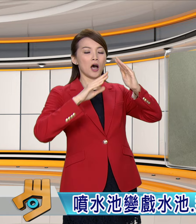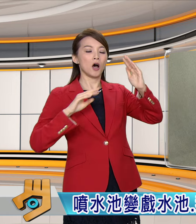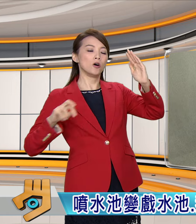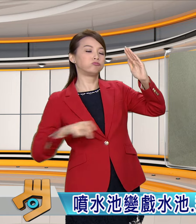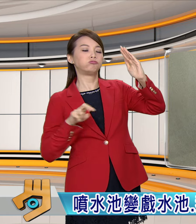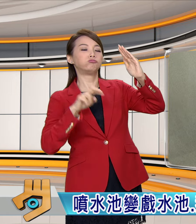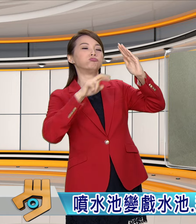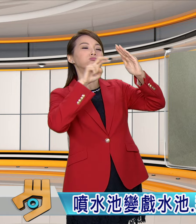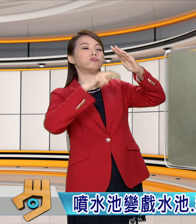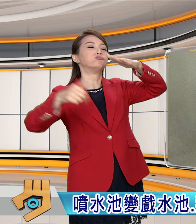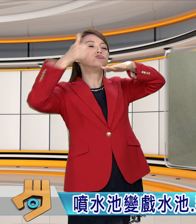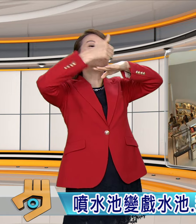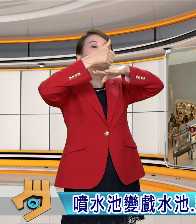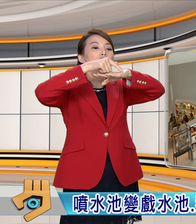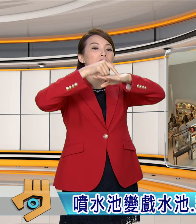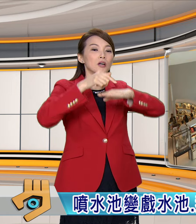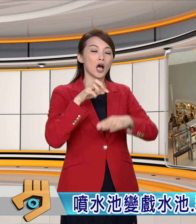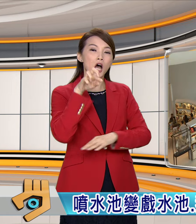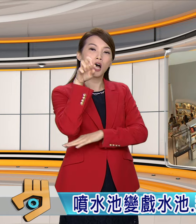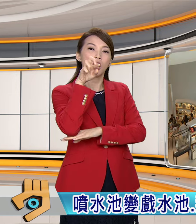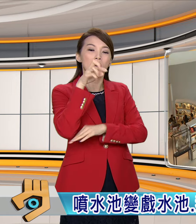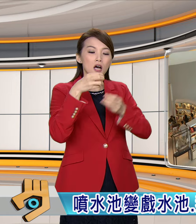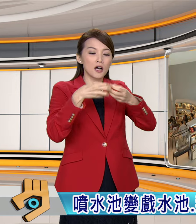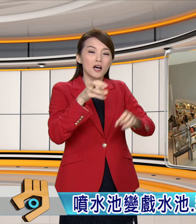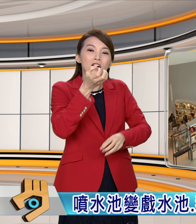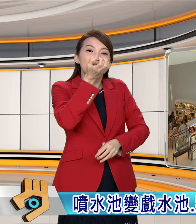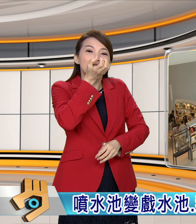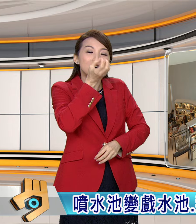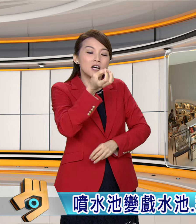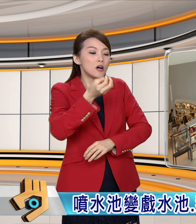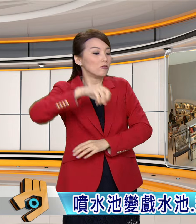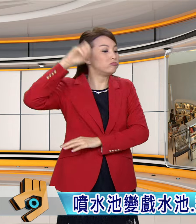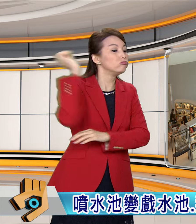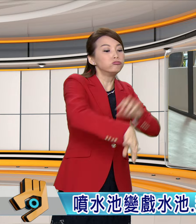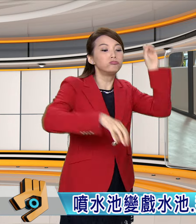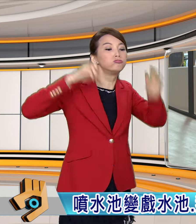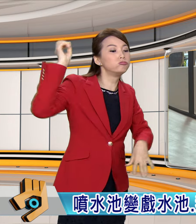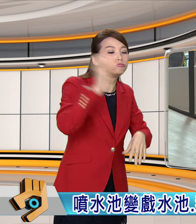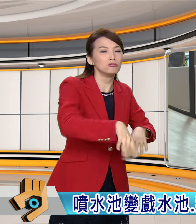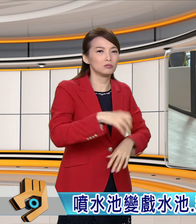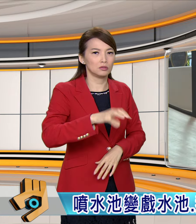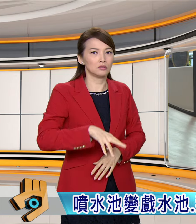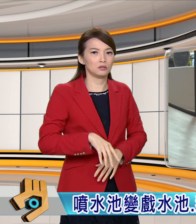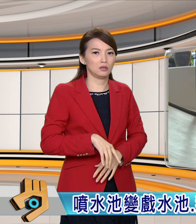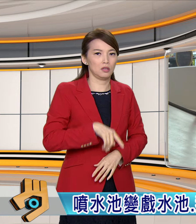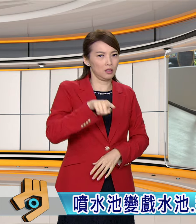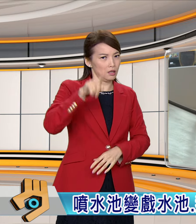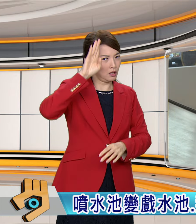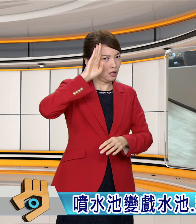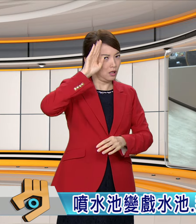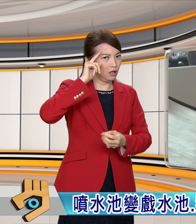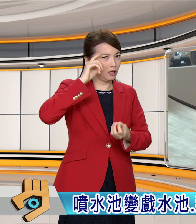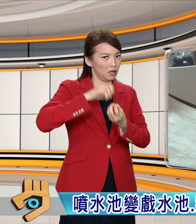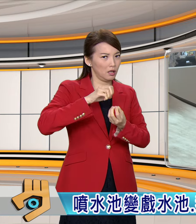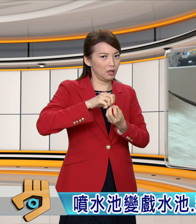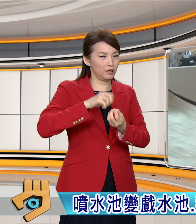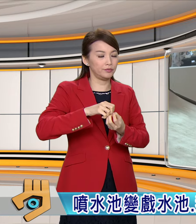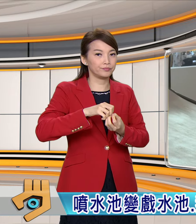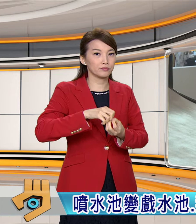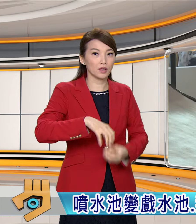石往楼下丢。由于状况不断，现在馆方已经